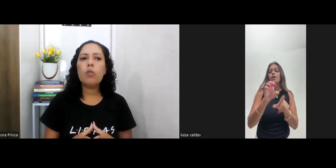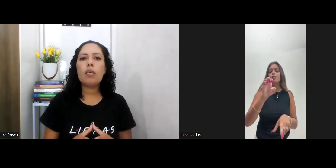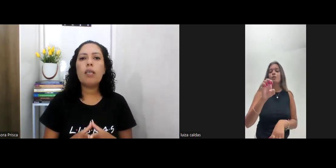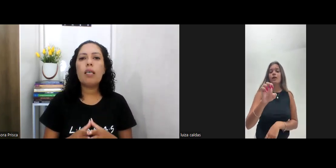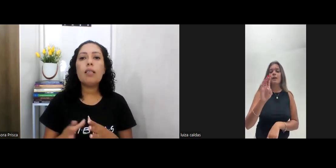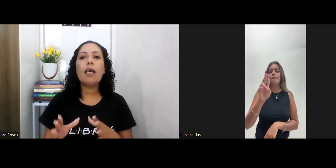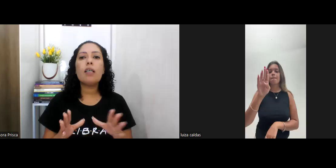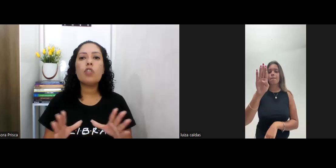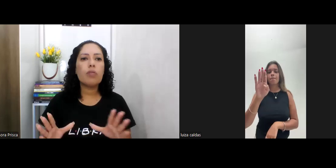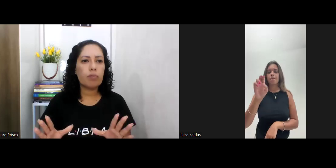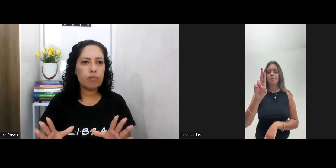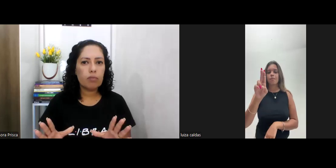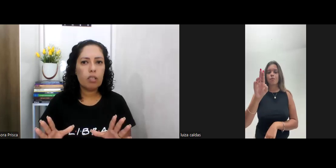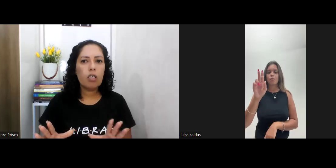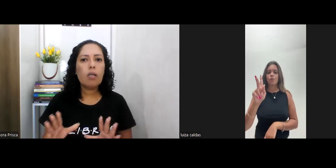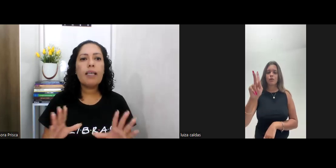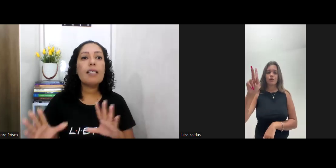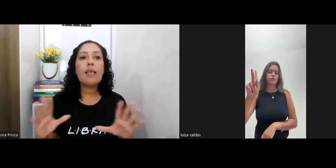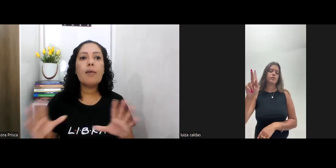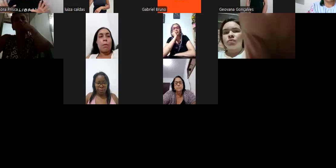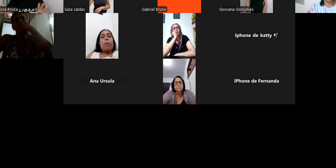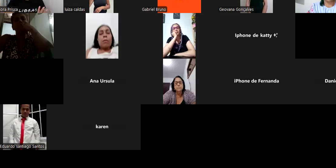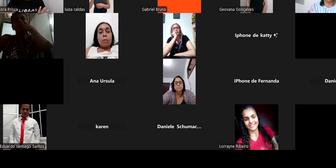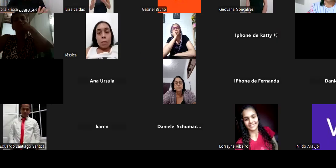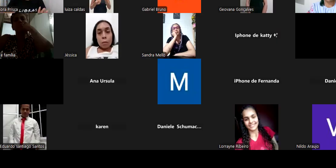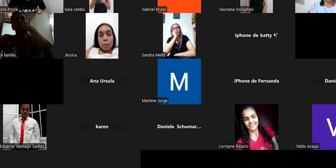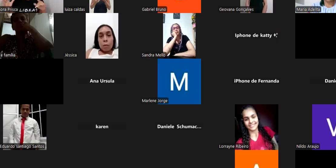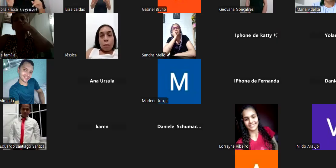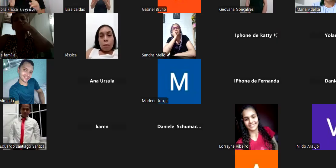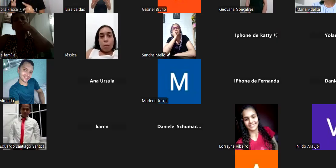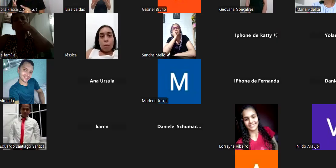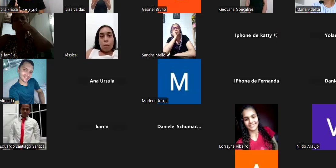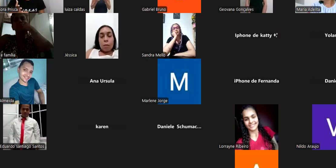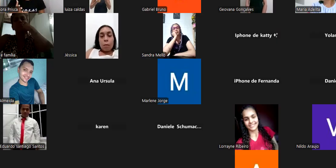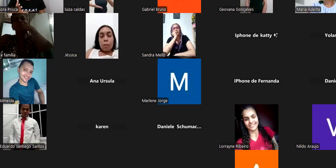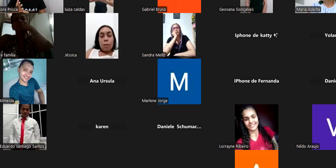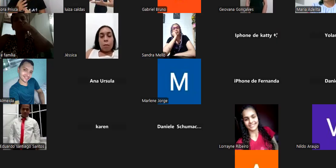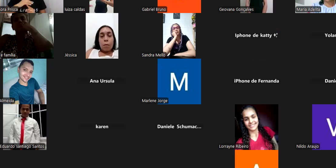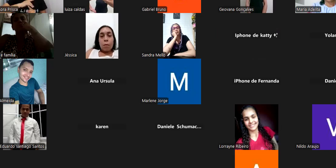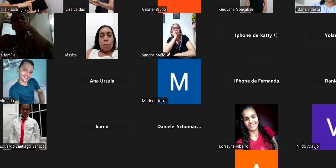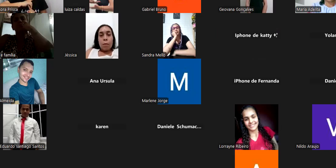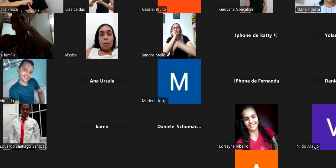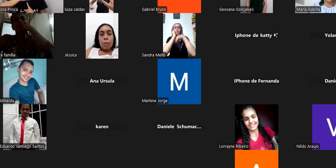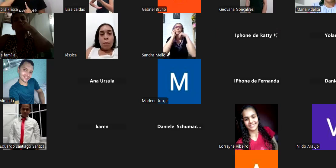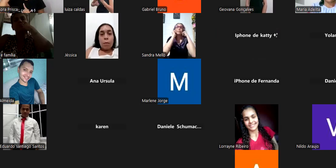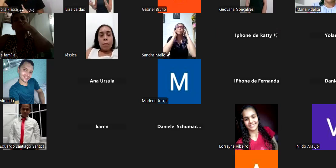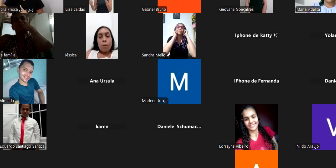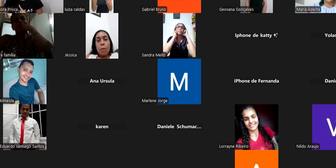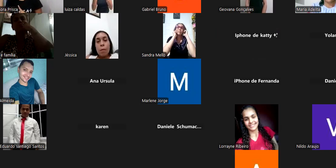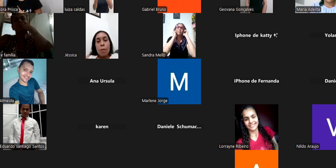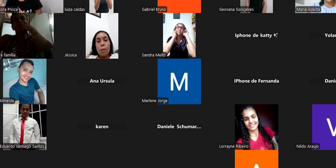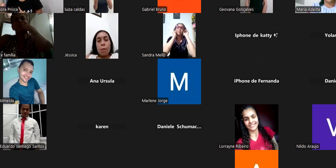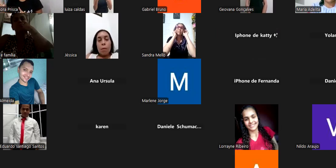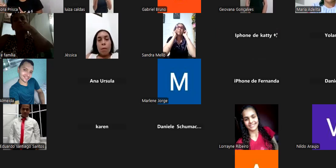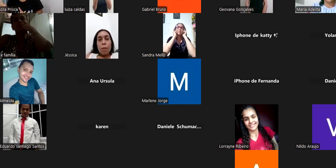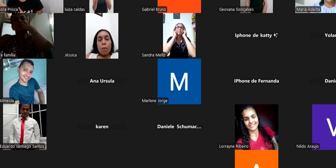um e-book interativo. Como é que é esse e-book interativo? Você vai clicar nele e ele vai te direcionar para